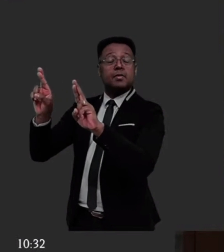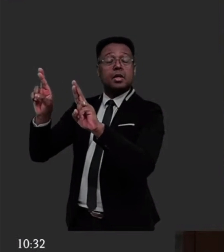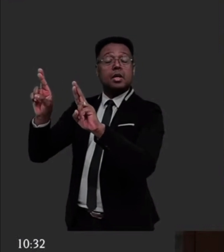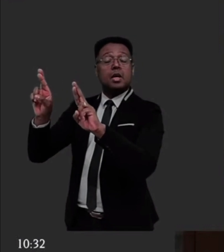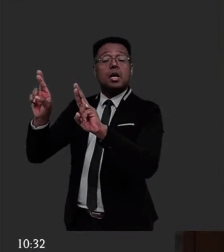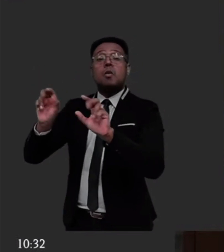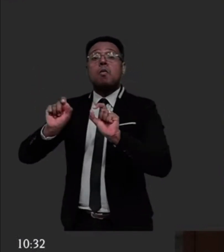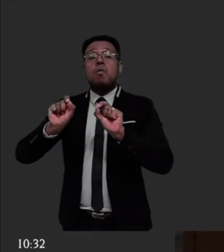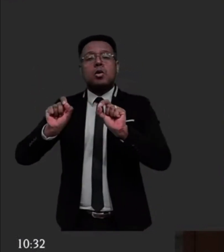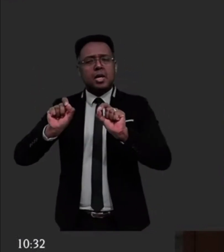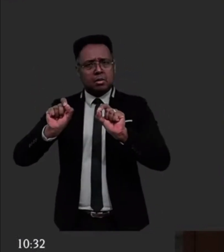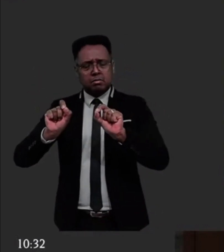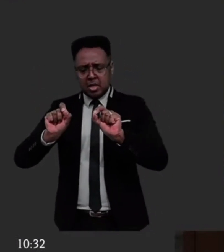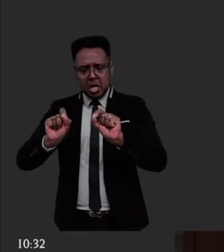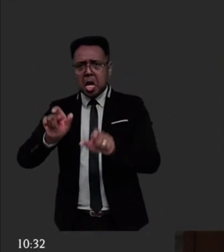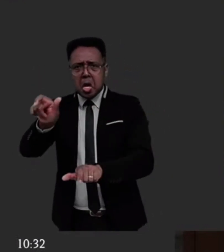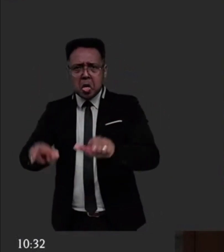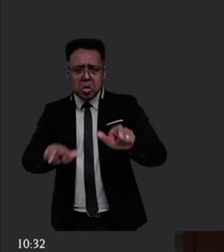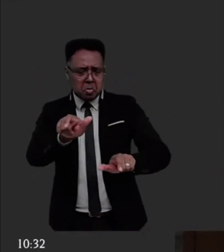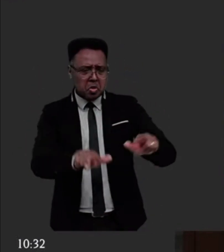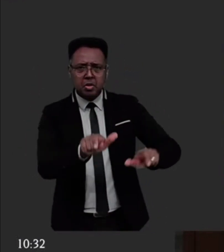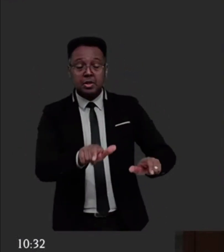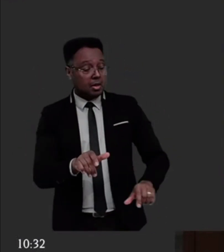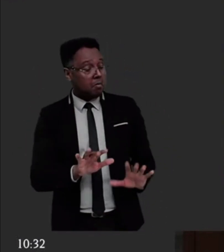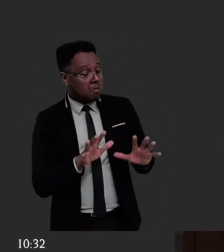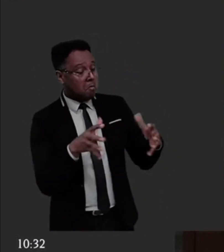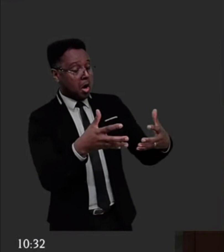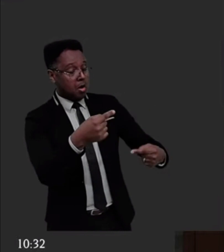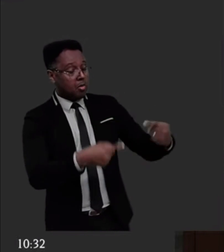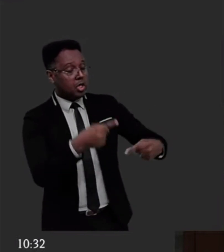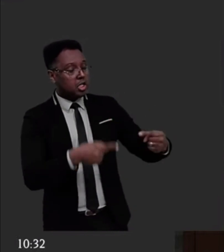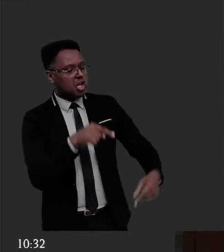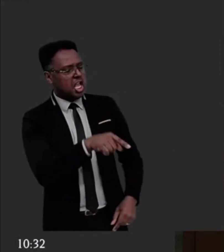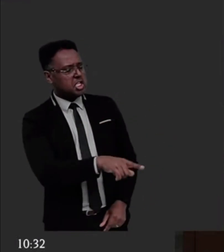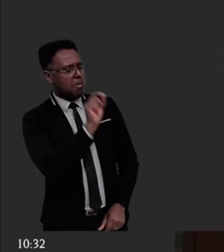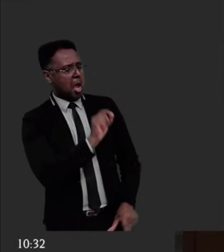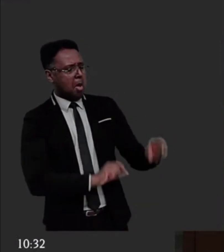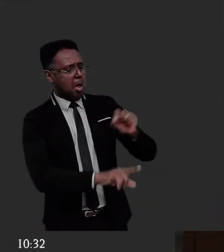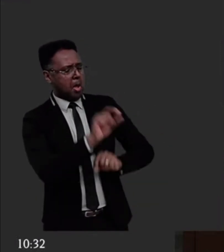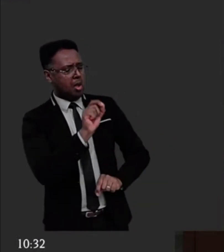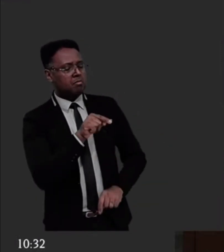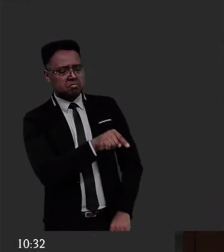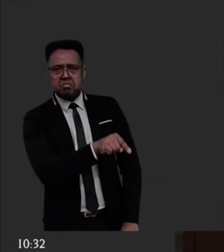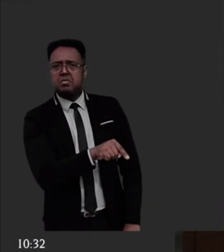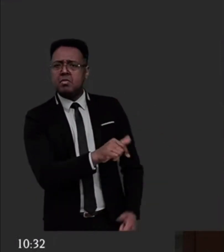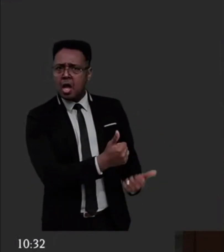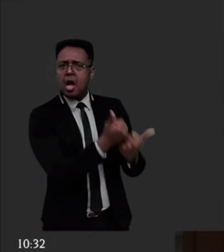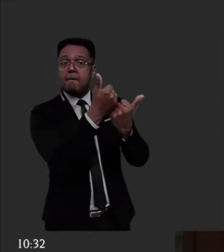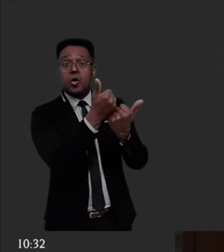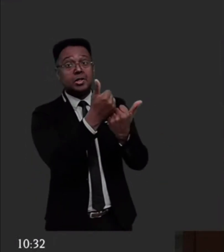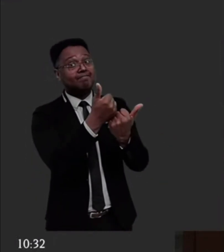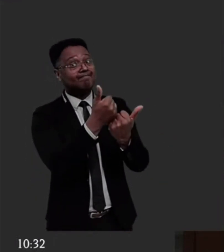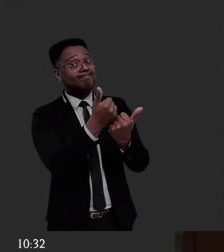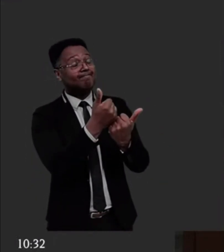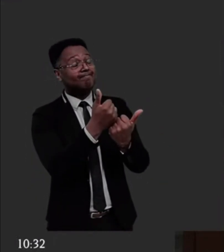das pessoas em manifestarem suas preferências políticas e partidárias. Sempre fomos ensinados